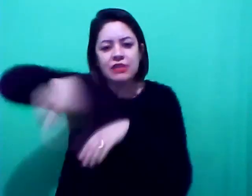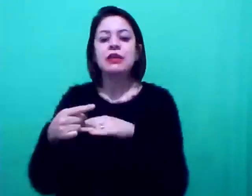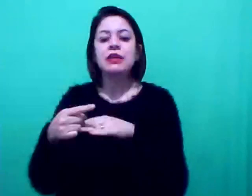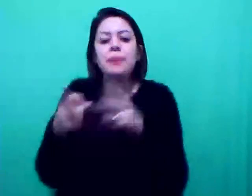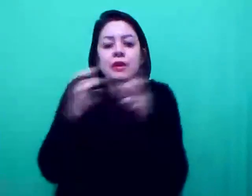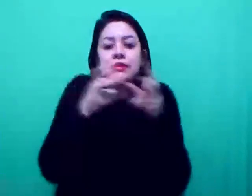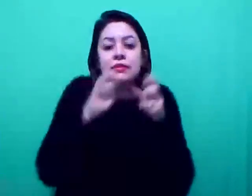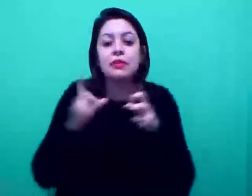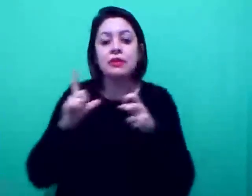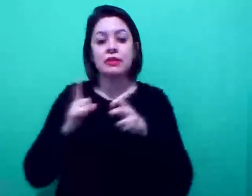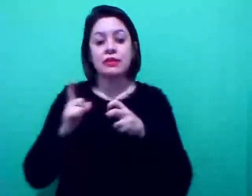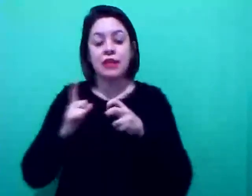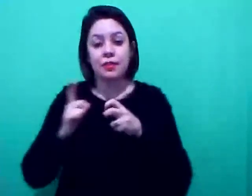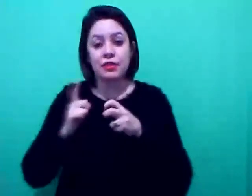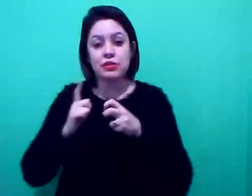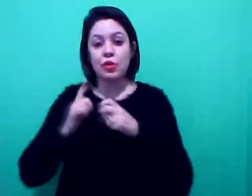para conversar com vocês e eu percebi